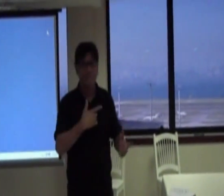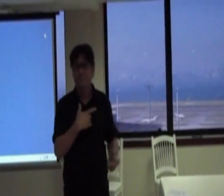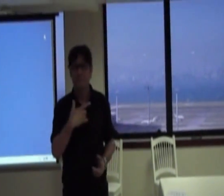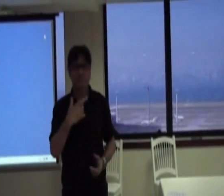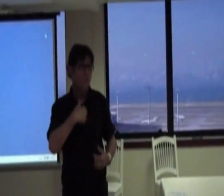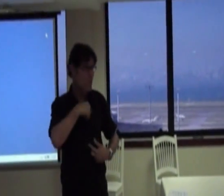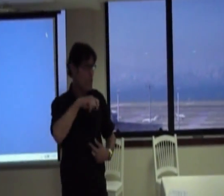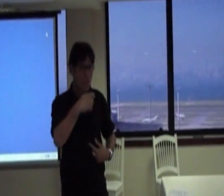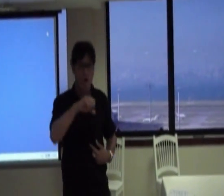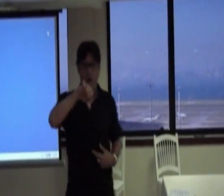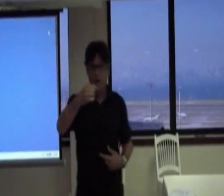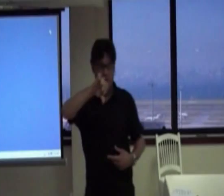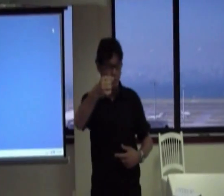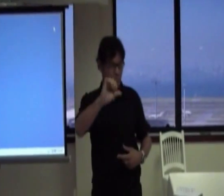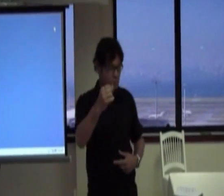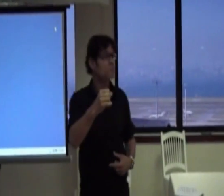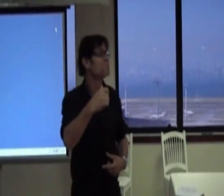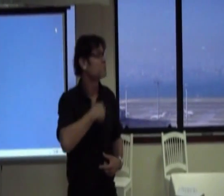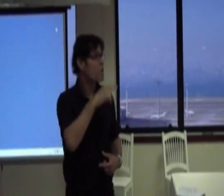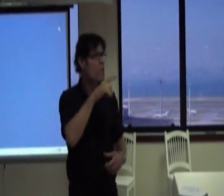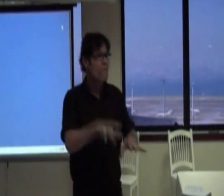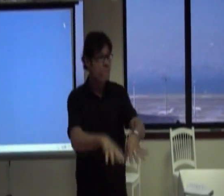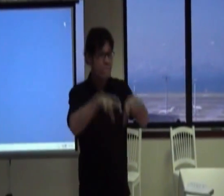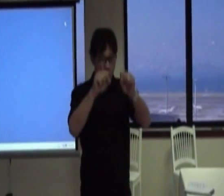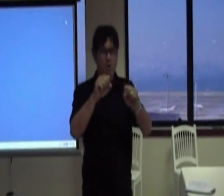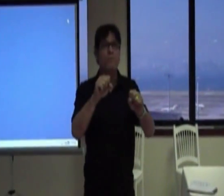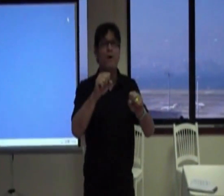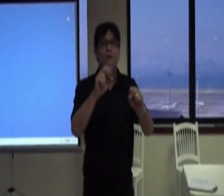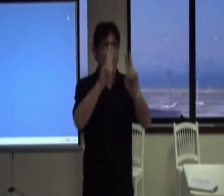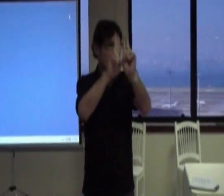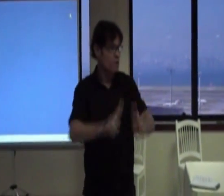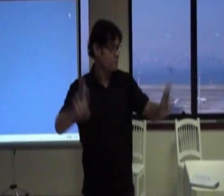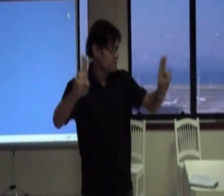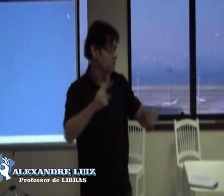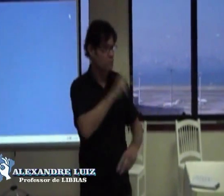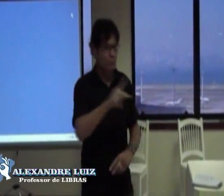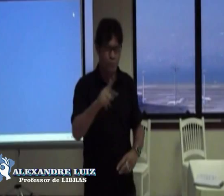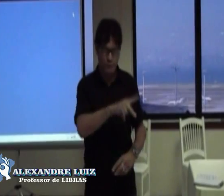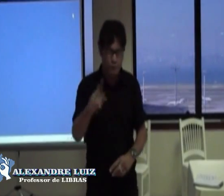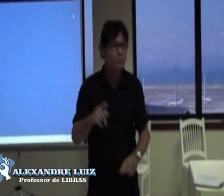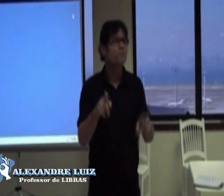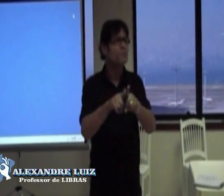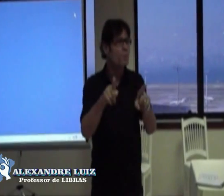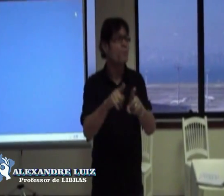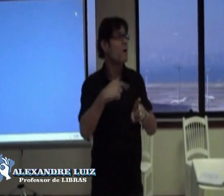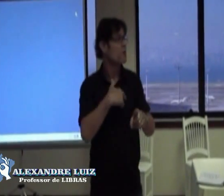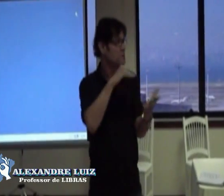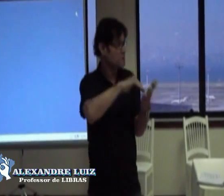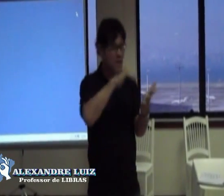Boa tarde. Meu nome é Alexandre Pires e eu sou formado pela Universidade Federal de Santa Catarina como professor de